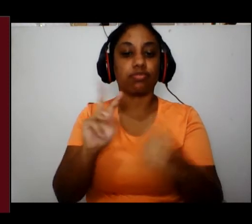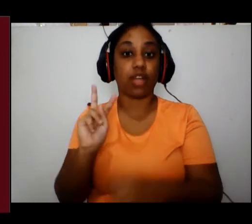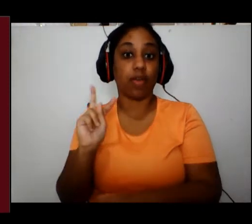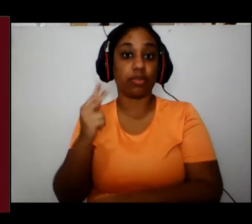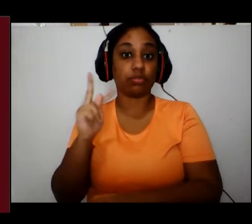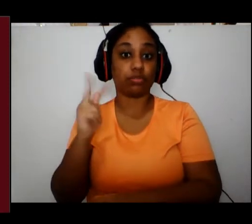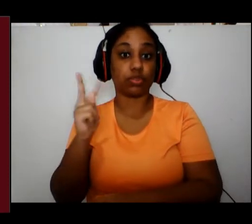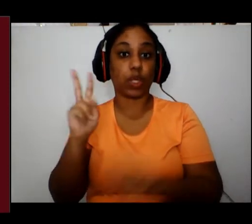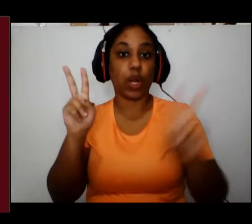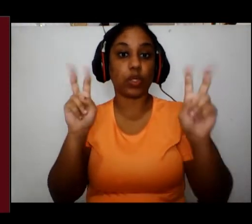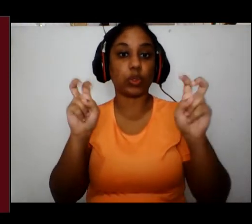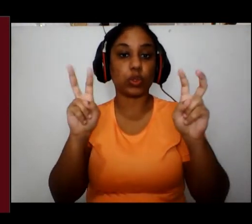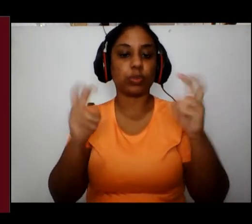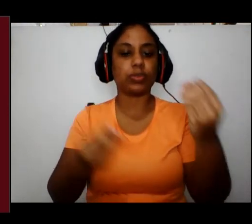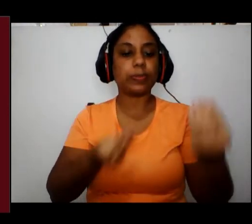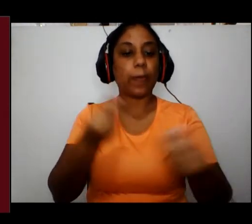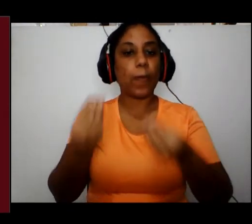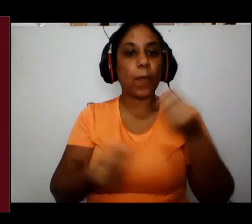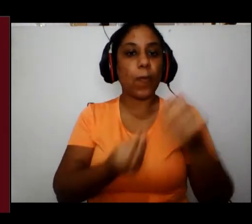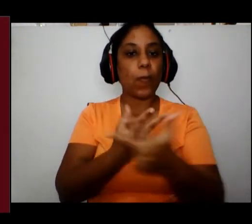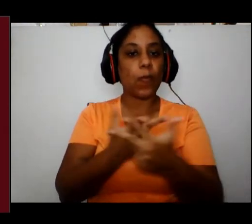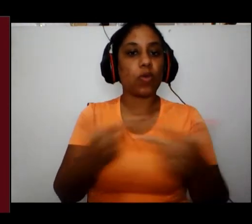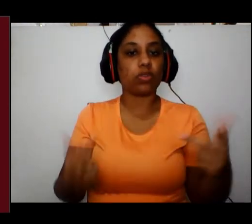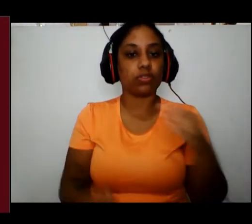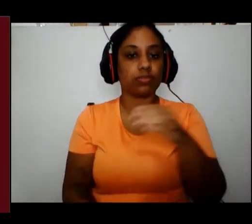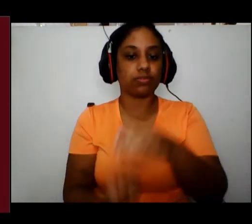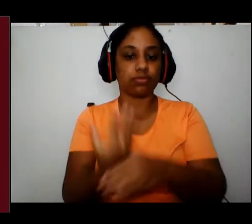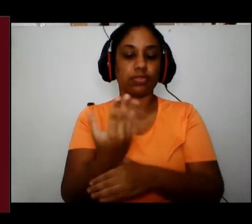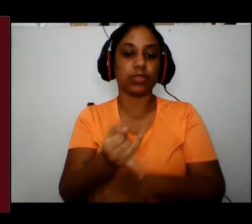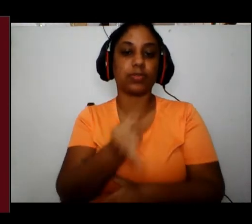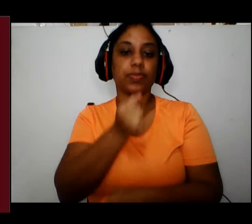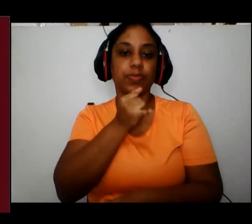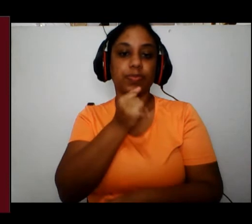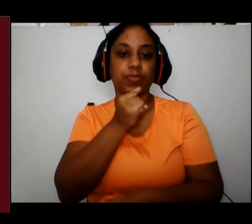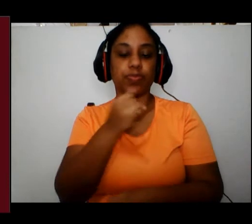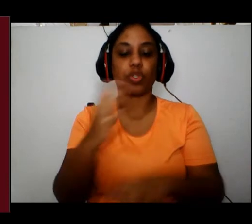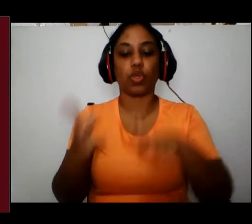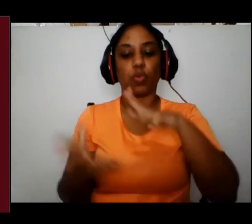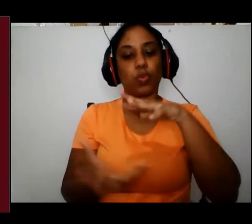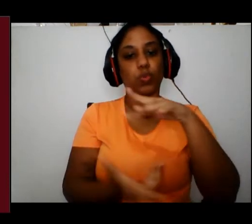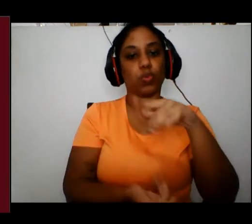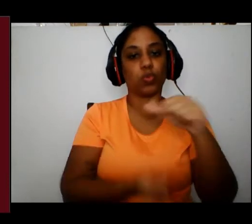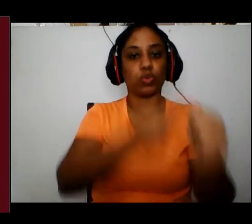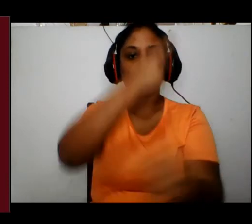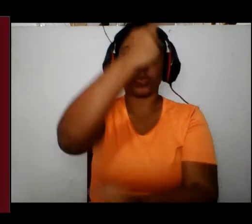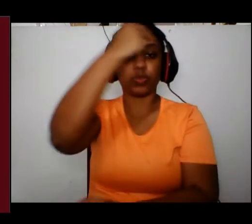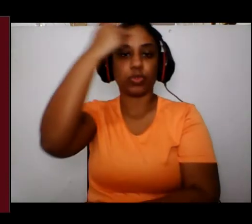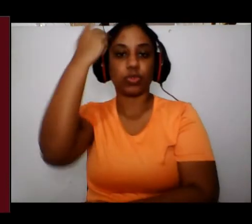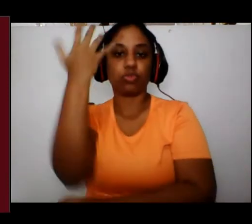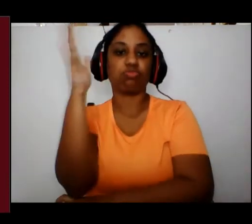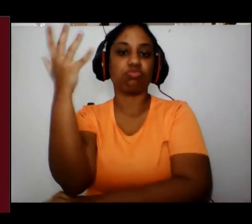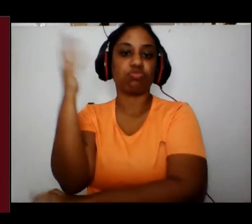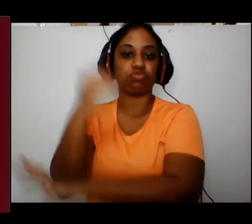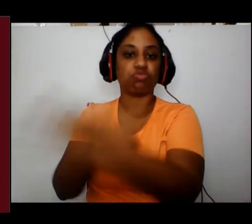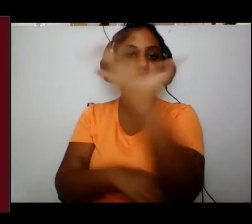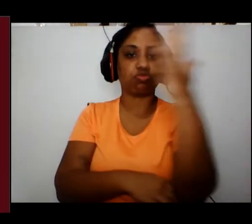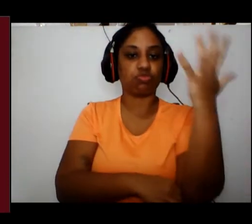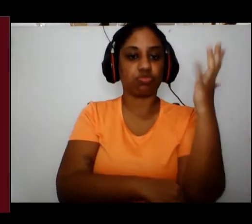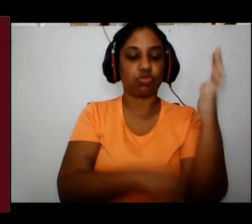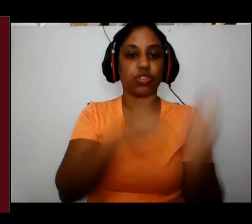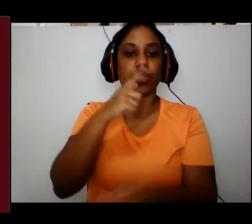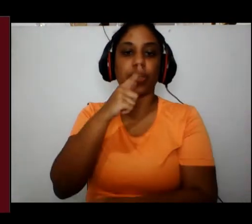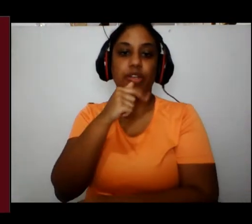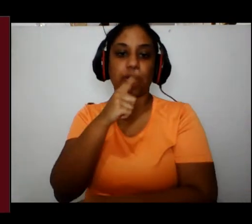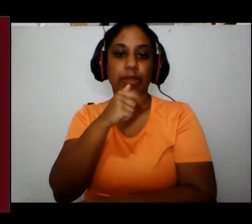a origem de alguma coisa. A origem da terra, dos homens, dos animais, das plantas, do fogo, da água,